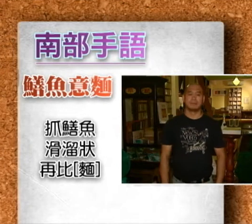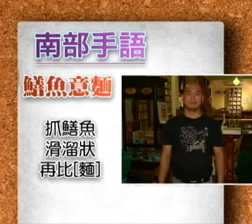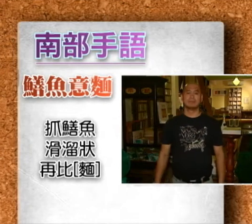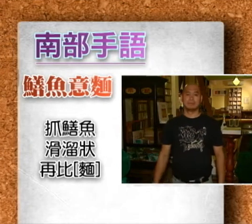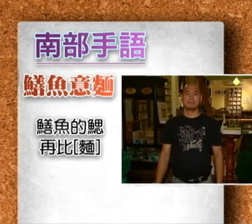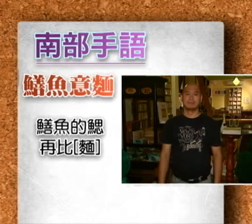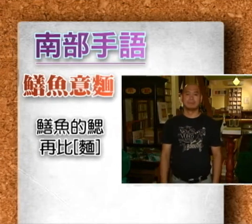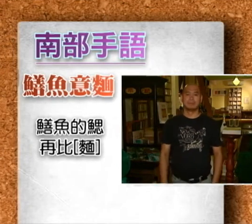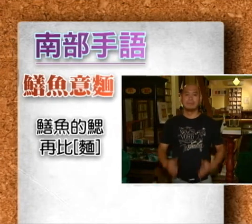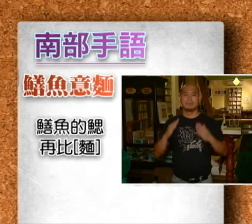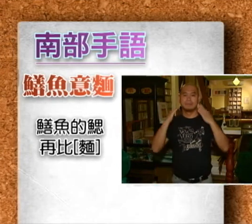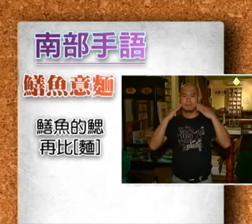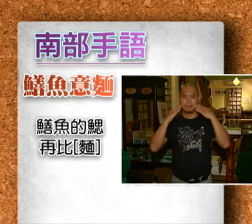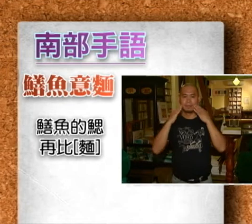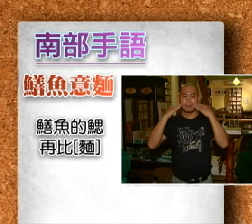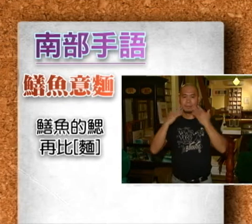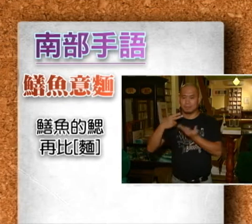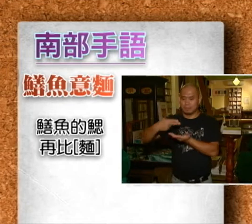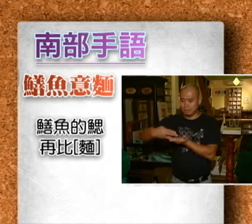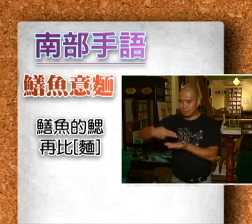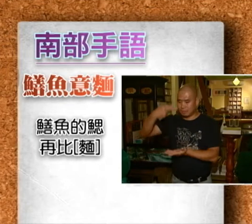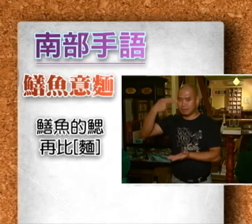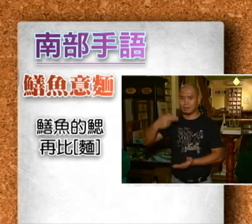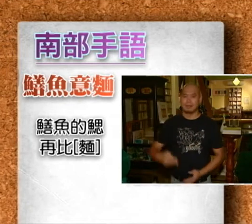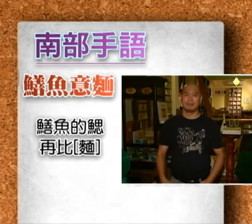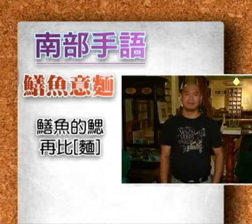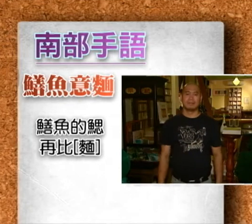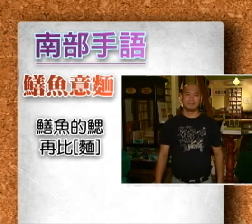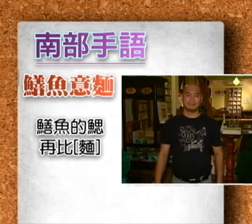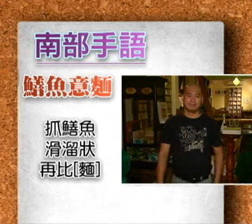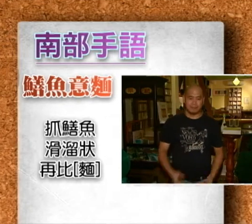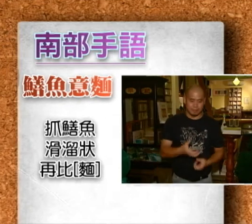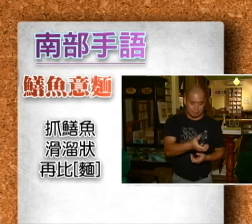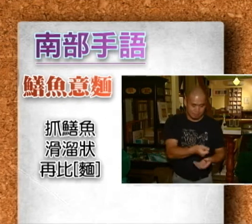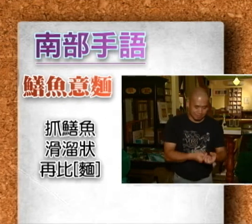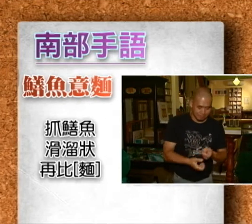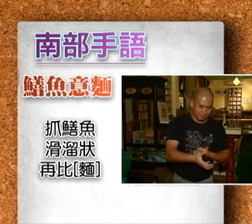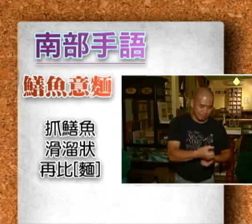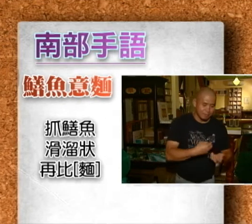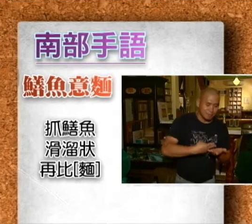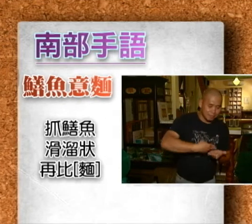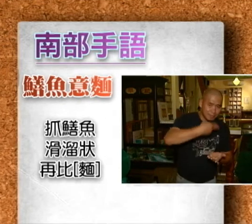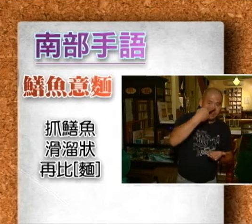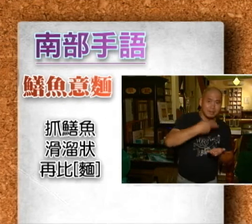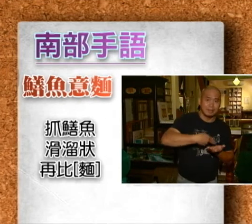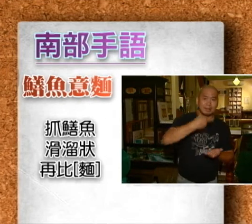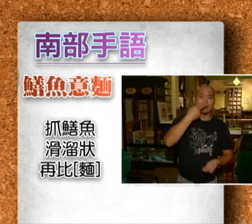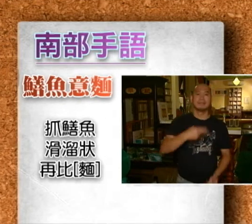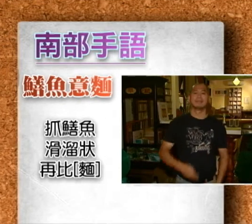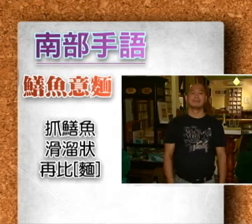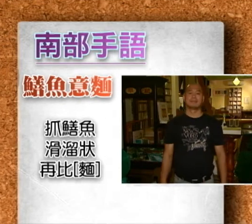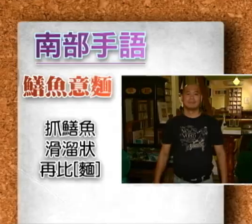面。鳝鱼面或是抓鳝鱼再加上